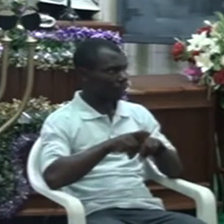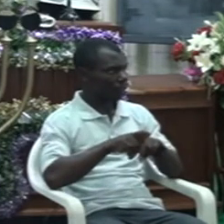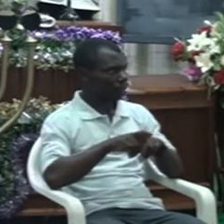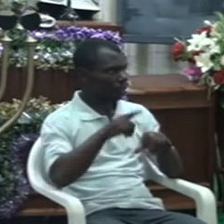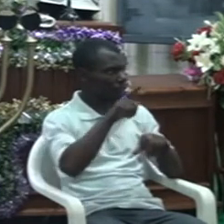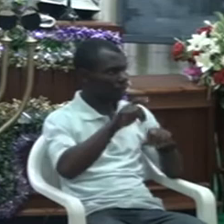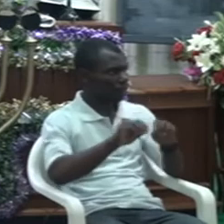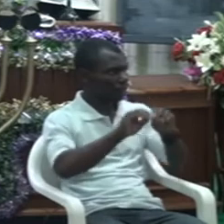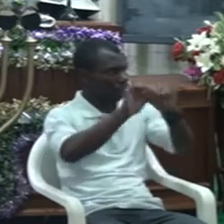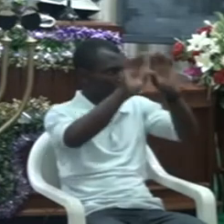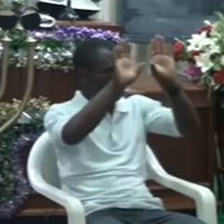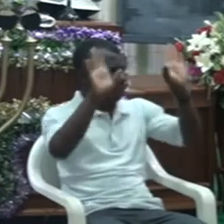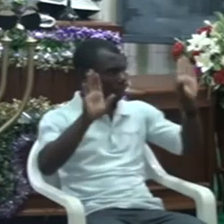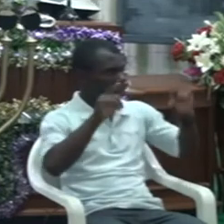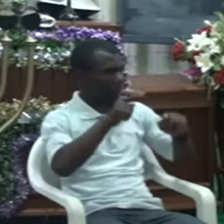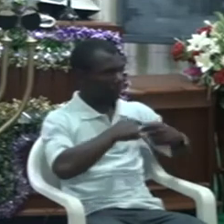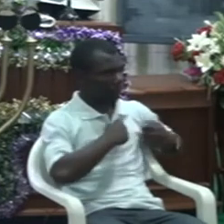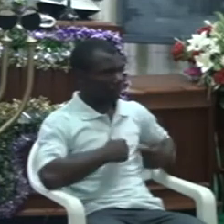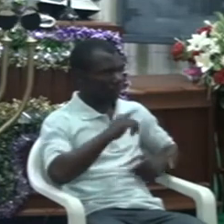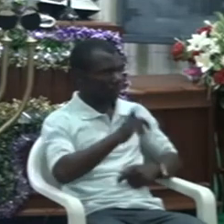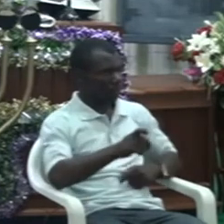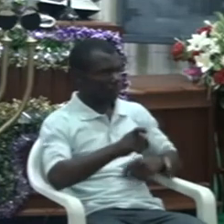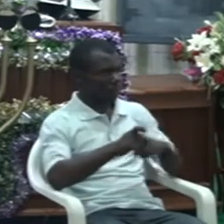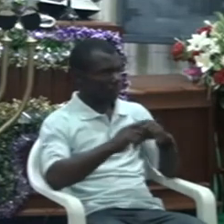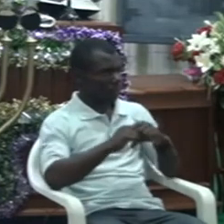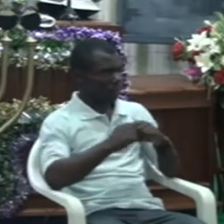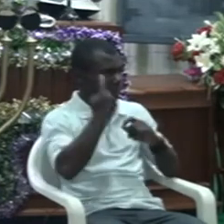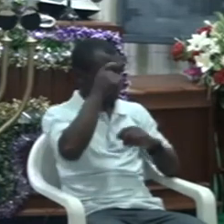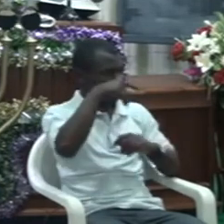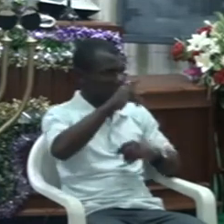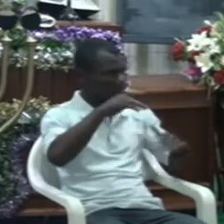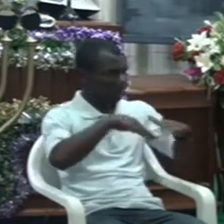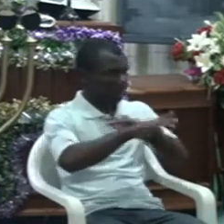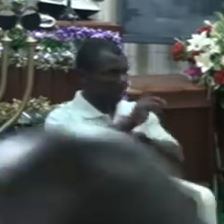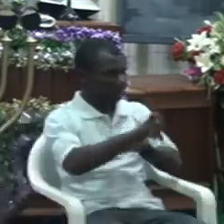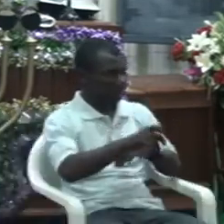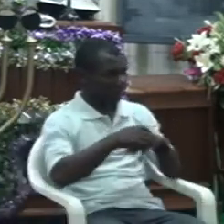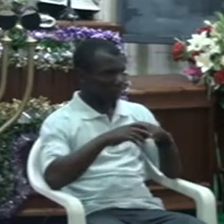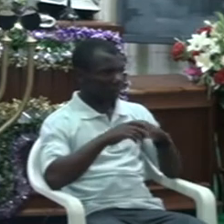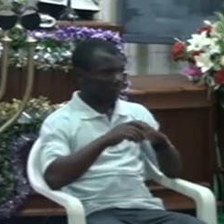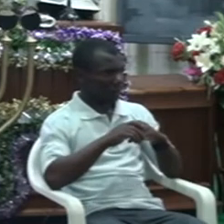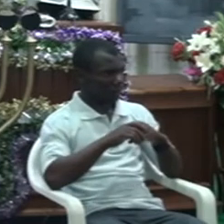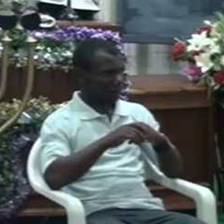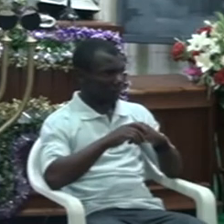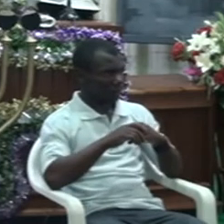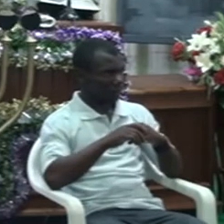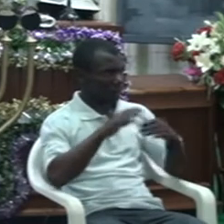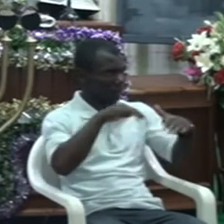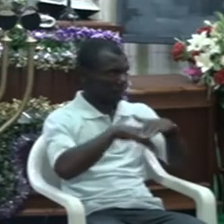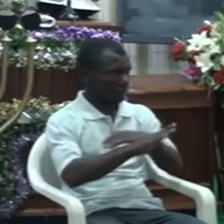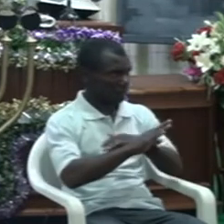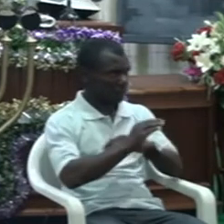Unafungula moyo wako. Est-ce que tu ouvres ton cœur? Dieu a ingie. Pour qu'il y entre. Kuingia kwa